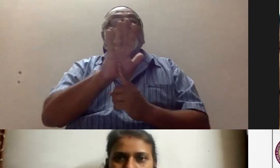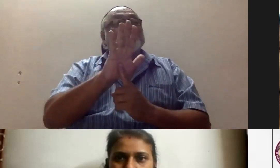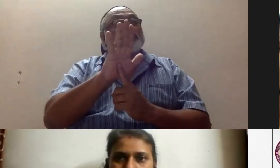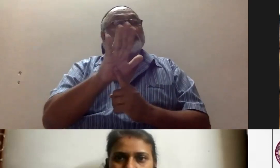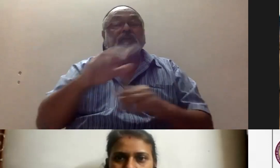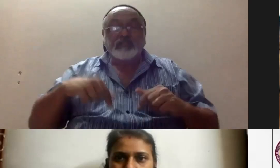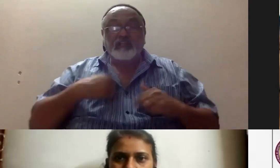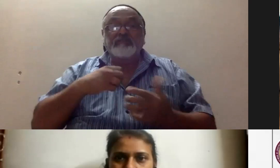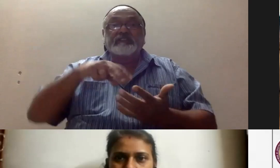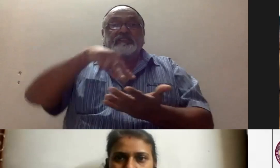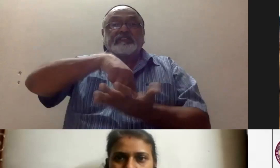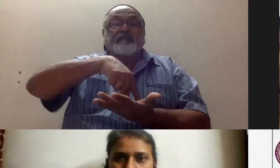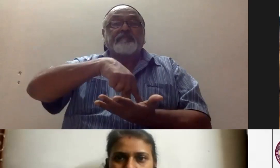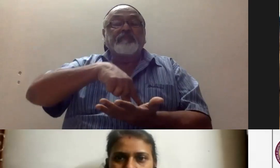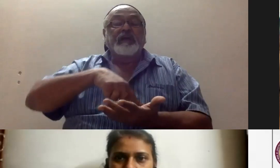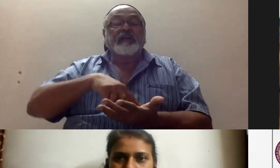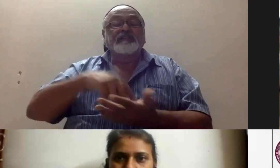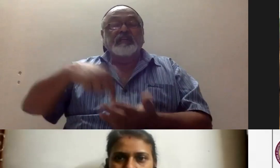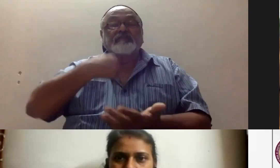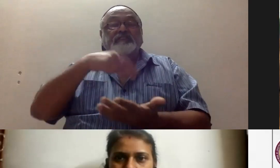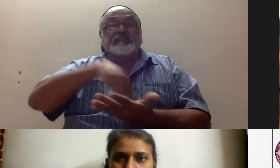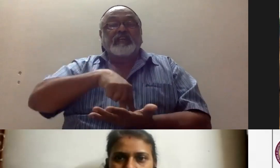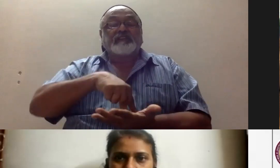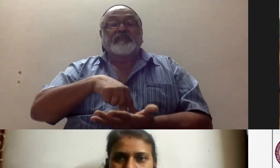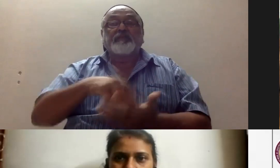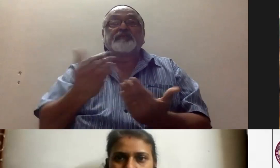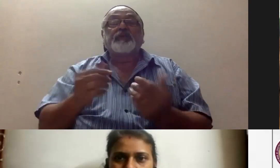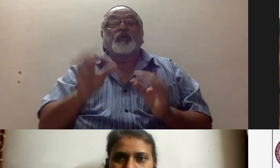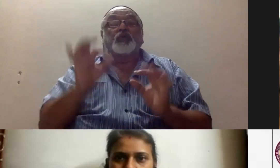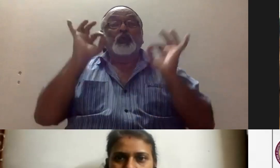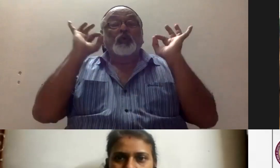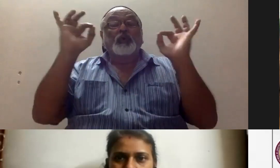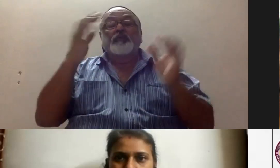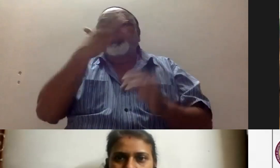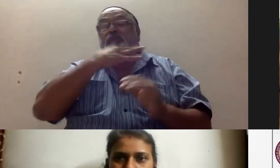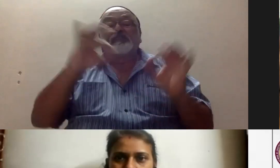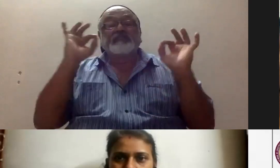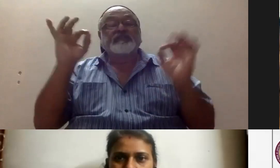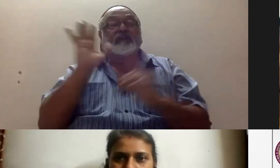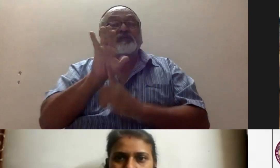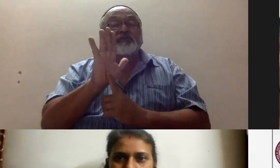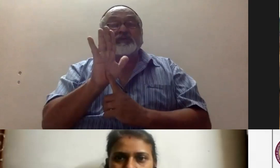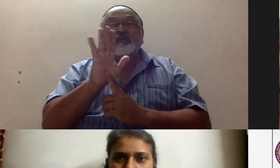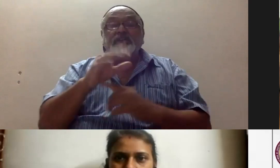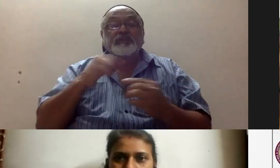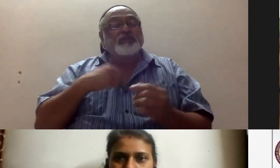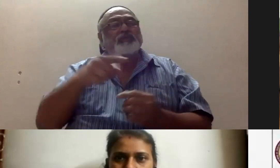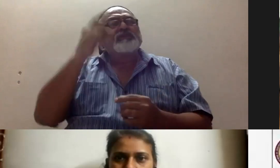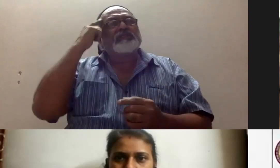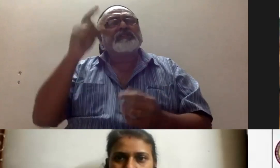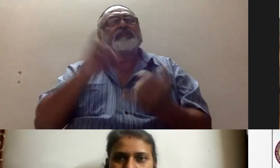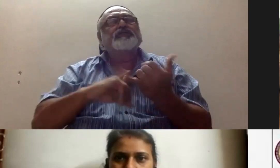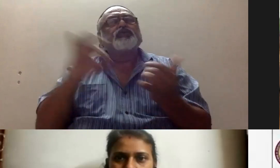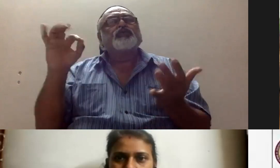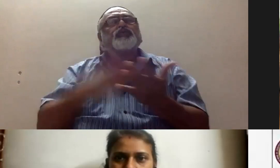आत्मनिर्भर भारत कैसे हो सकता है, एक उत्तम प्रस्तुति थी। तो मैम, क्या ये लगता है कि